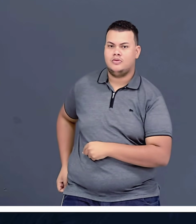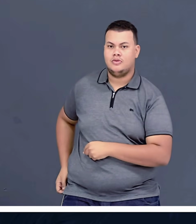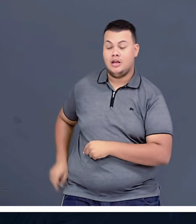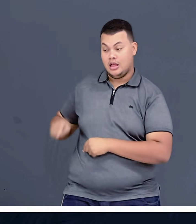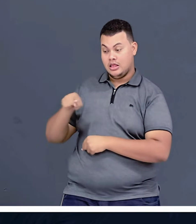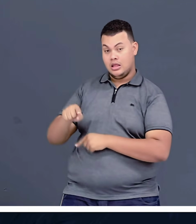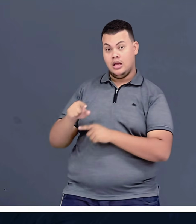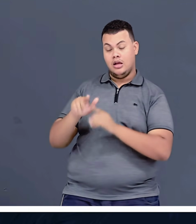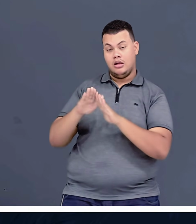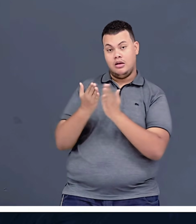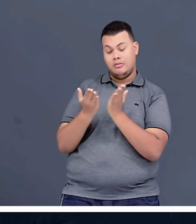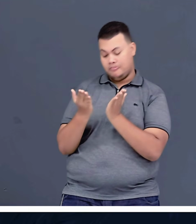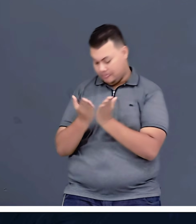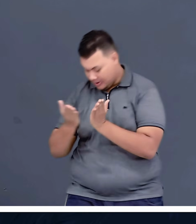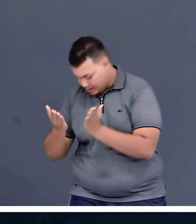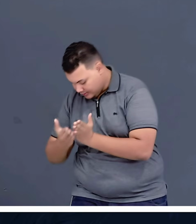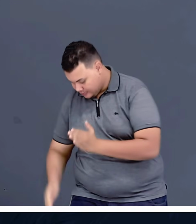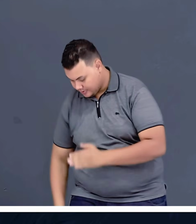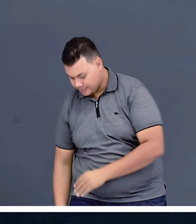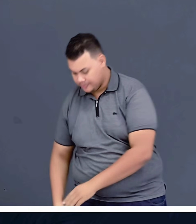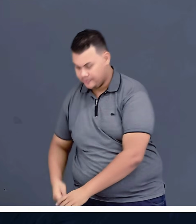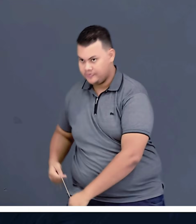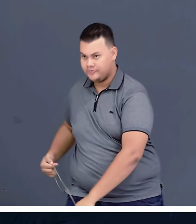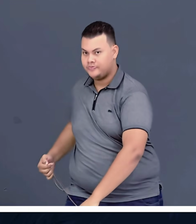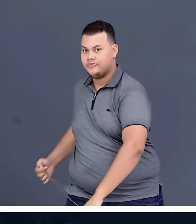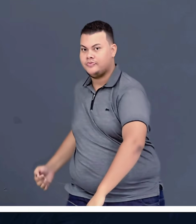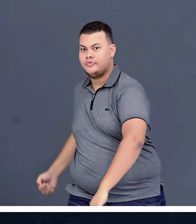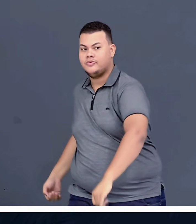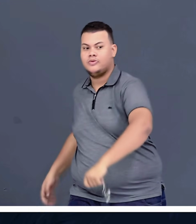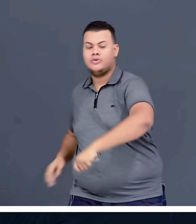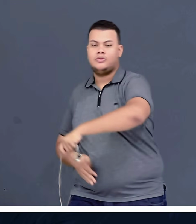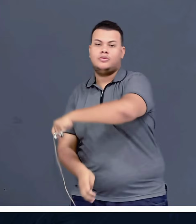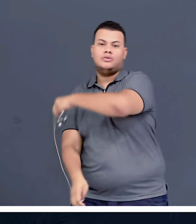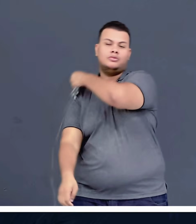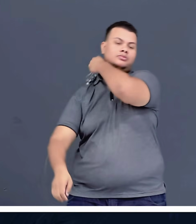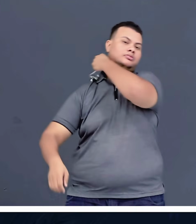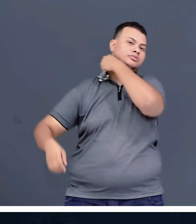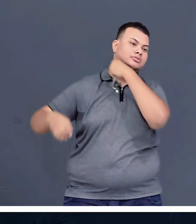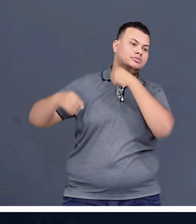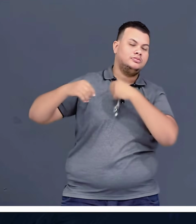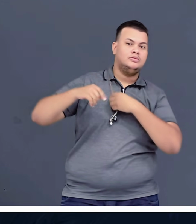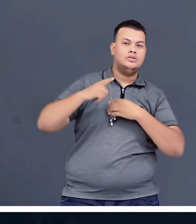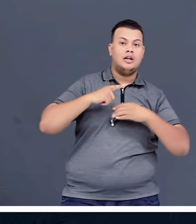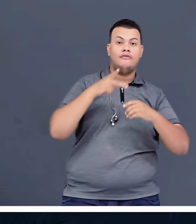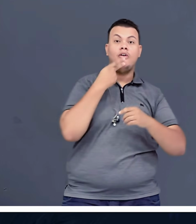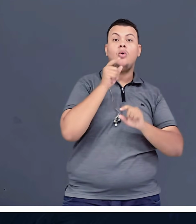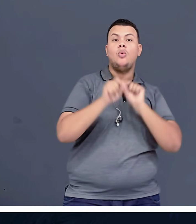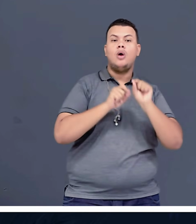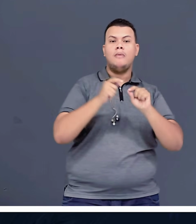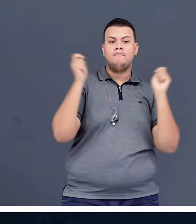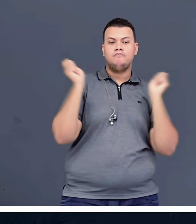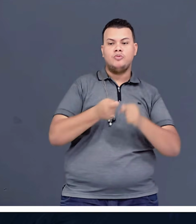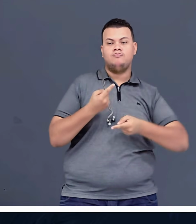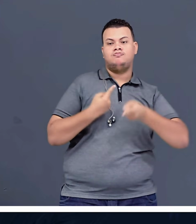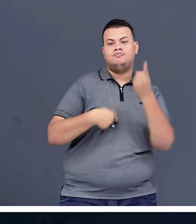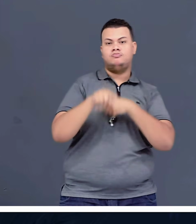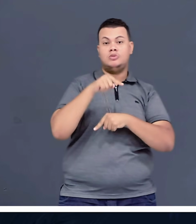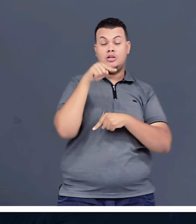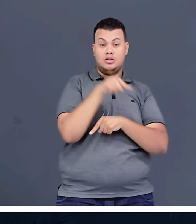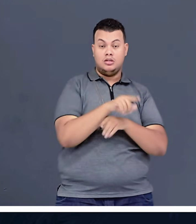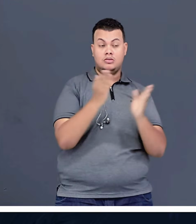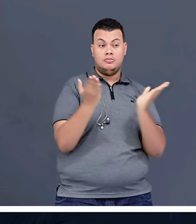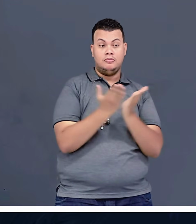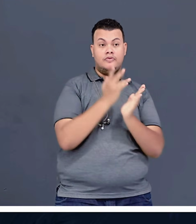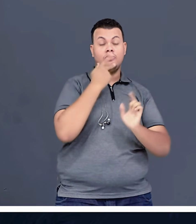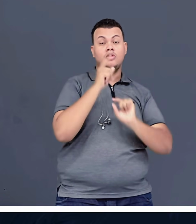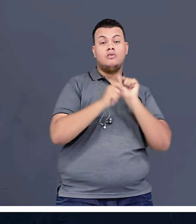mana aqui, gente, é a palavra hebraica que significa transbordar. É a palavra que dá a